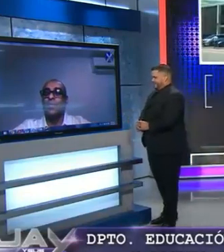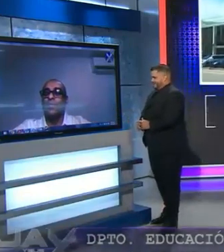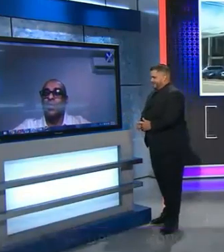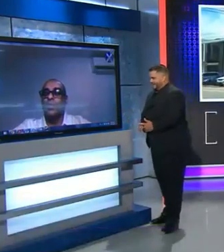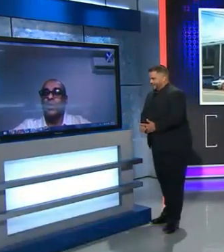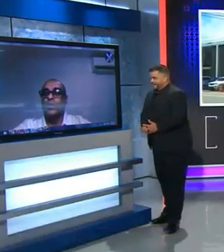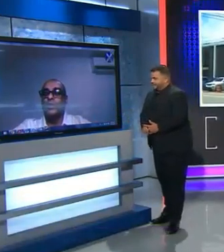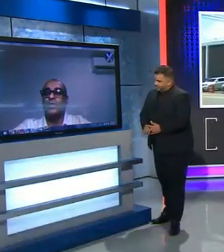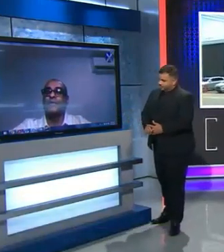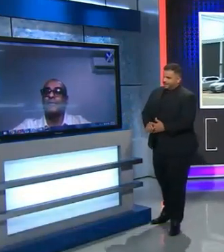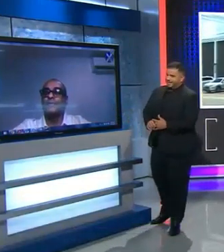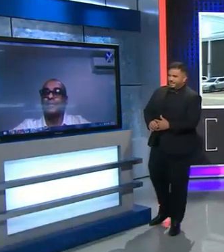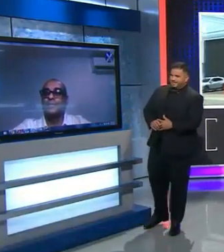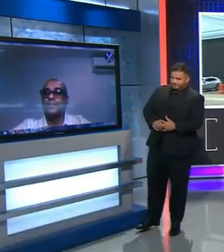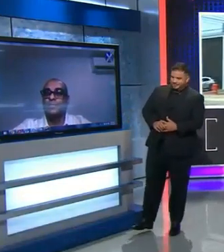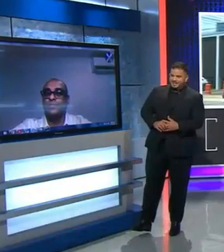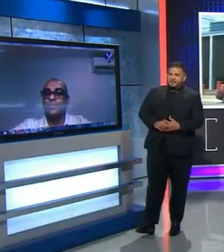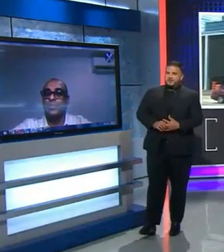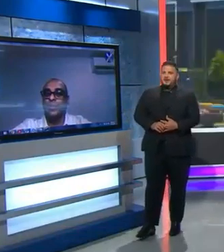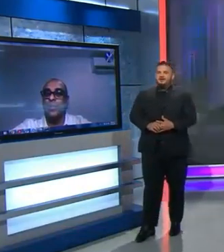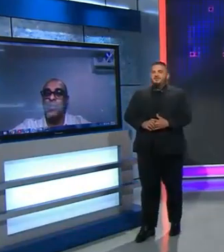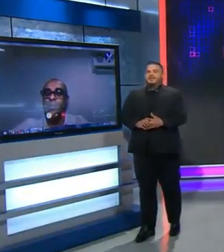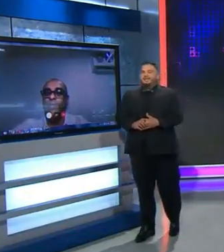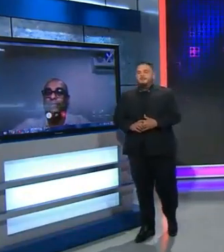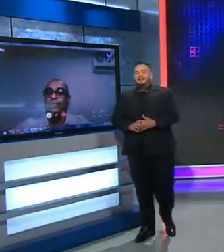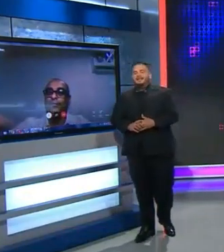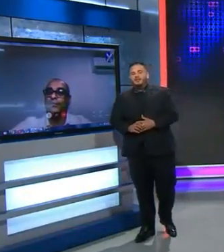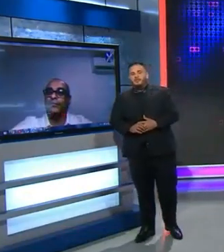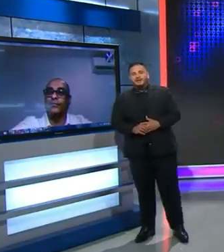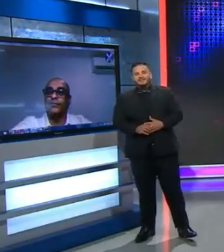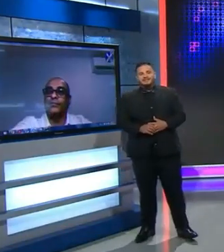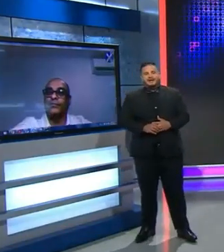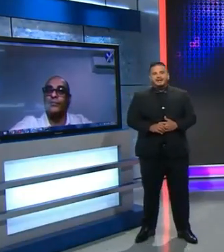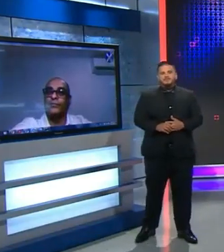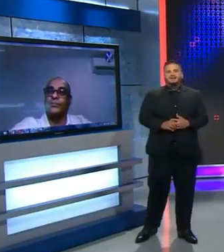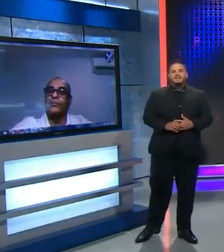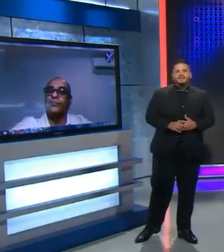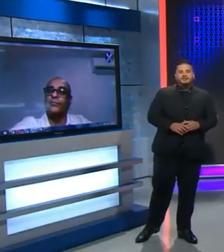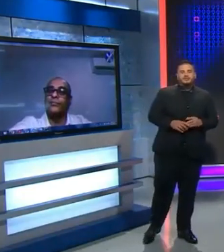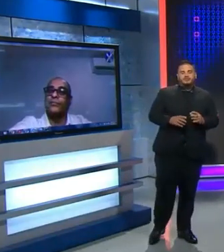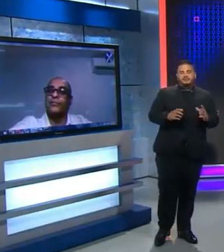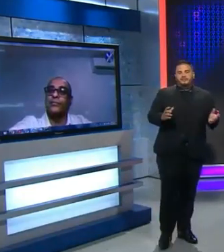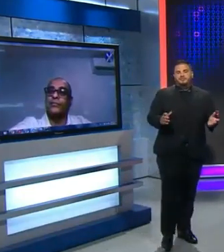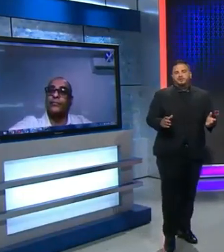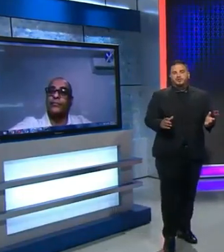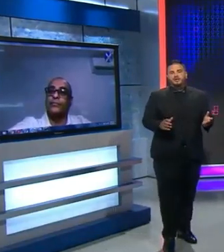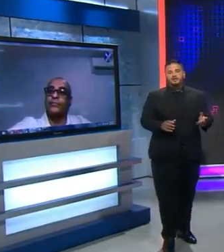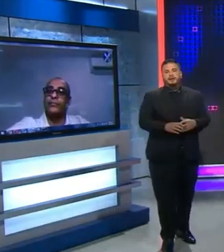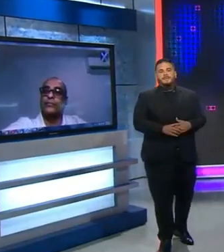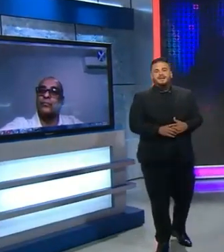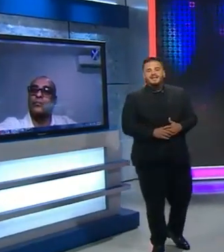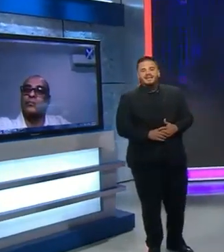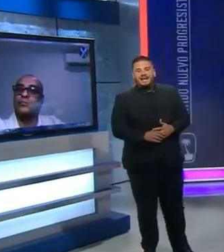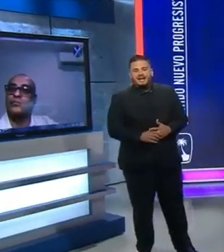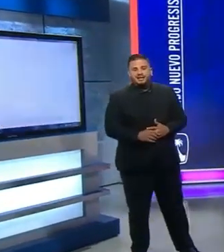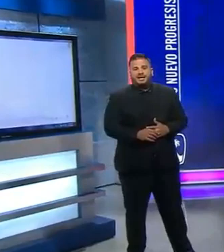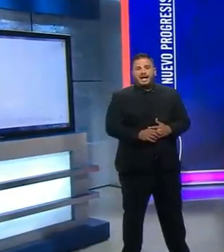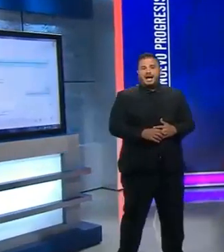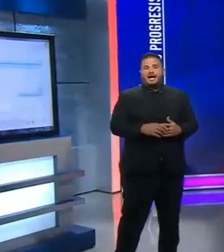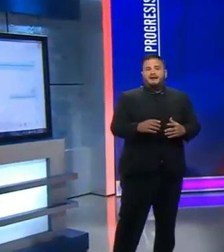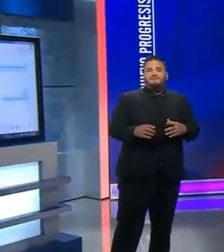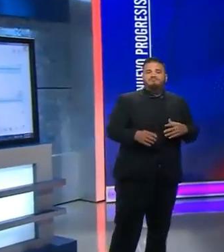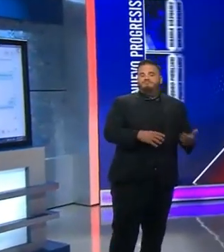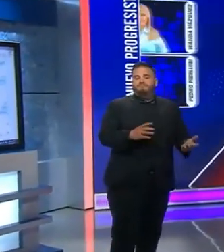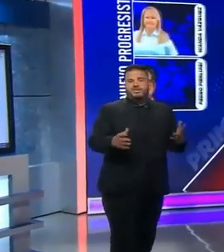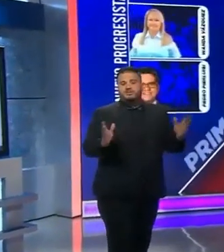secretario. Muy buenas noches. Buenas noches y que descanse. Bueno, las papeletas de los principales partidos en Puerto Rico empiezan ya